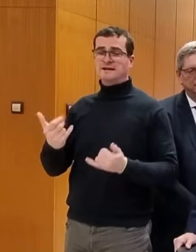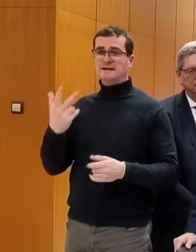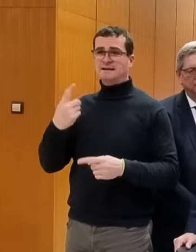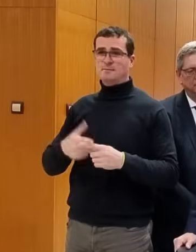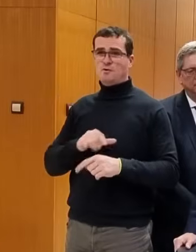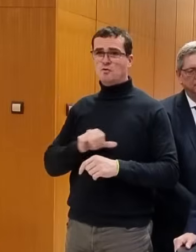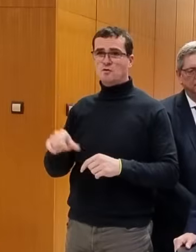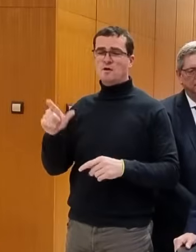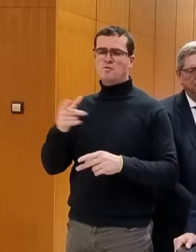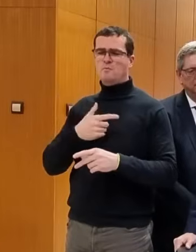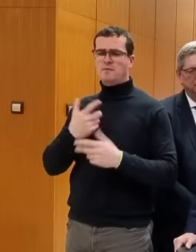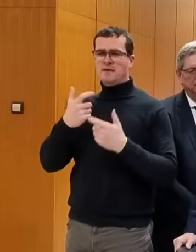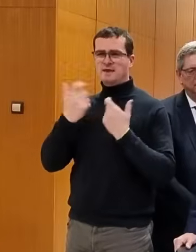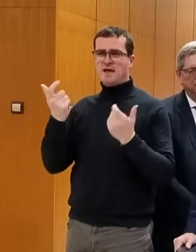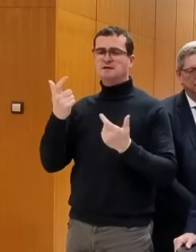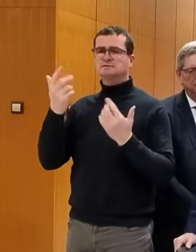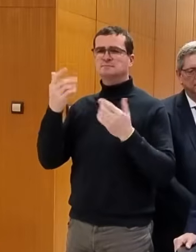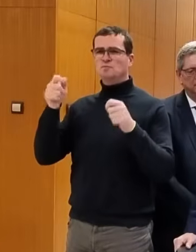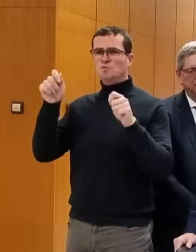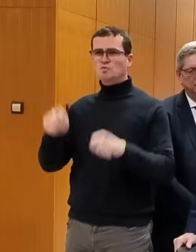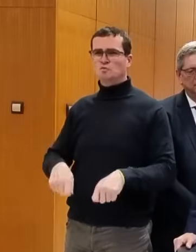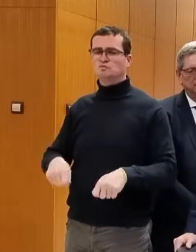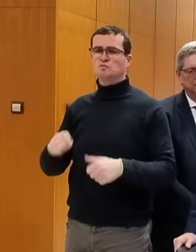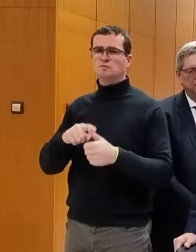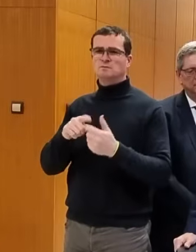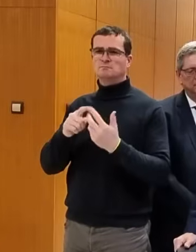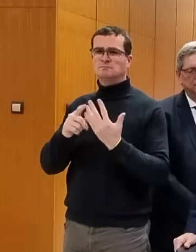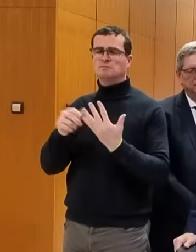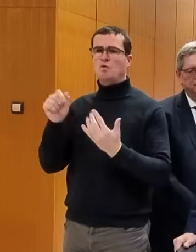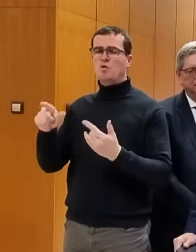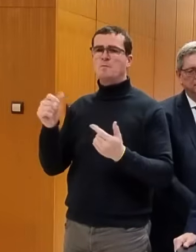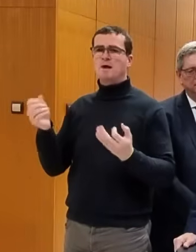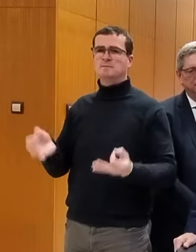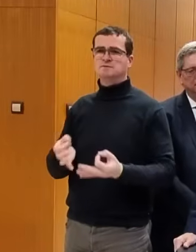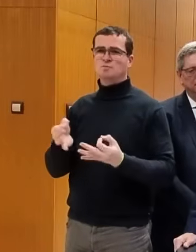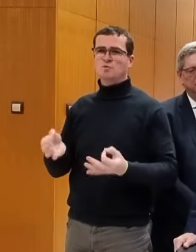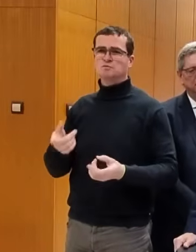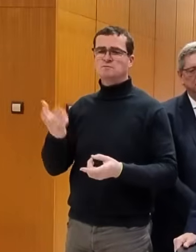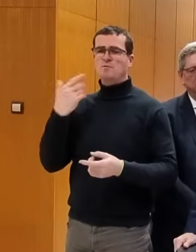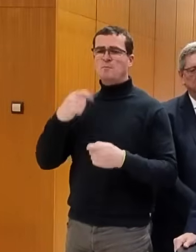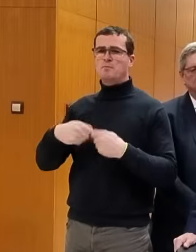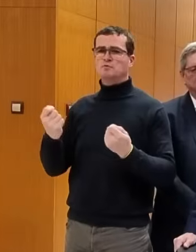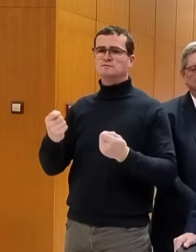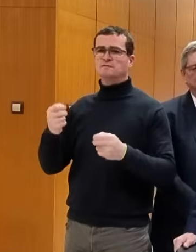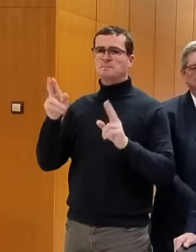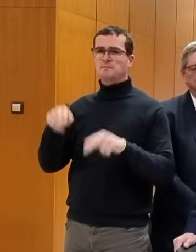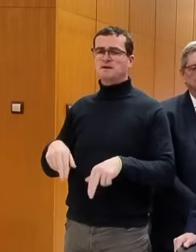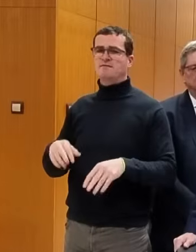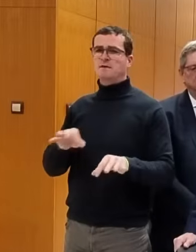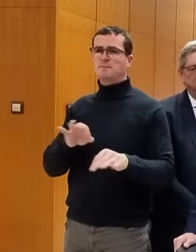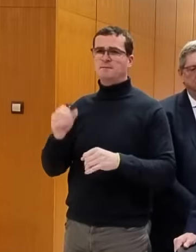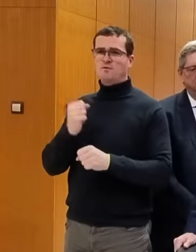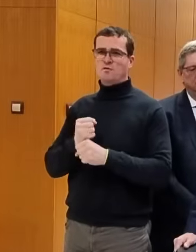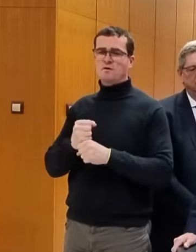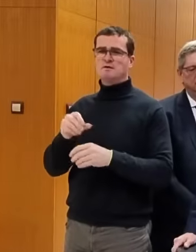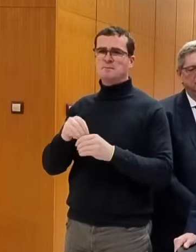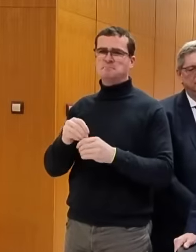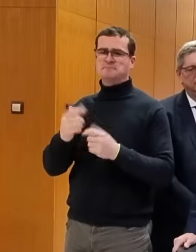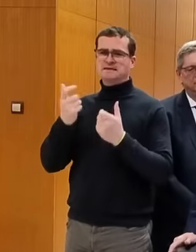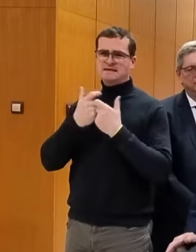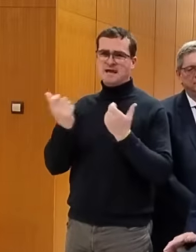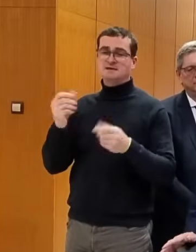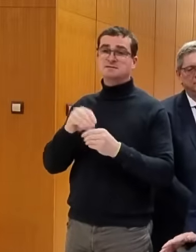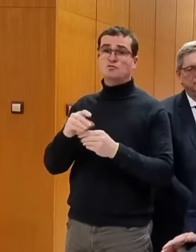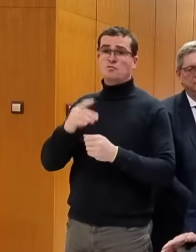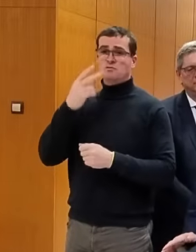3,5 roka, je takisto úplne jasné. Tých počet rozhodnutí o tom, akým spôsobom boli porušené práva v prípravnom konaní, sú tak zrejme,